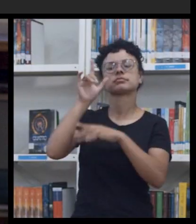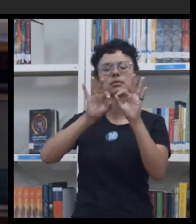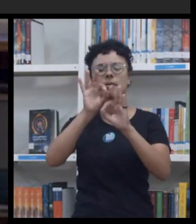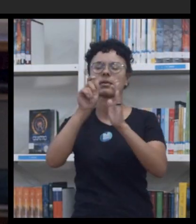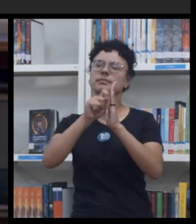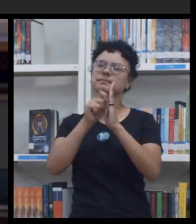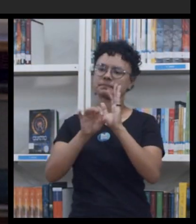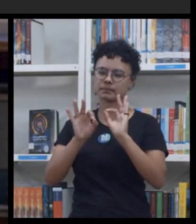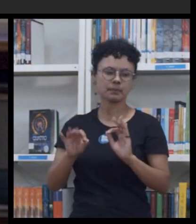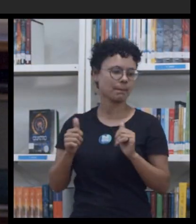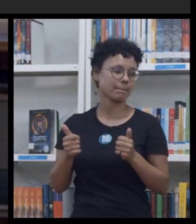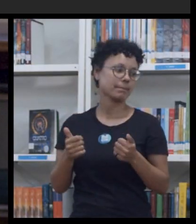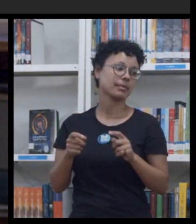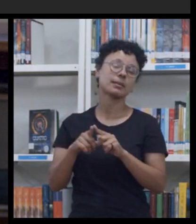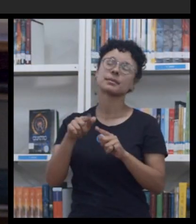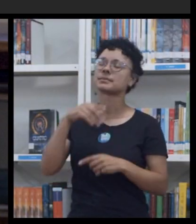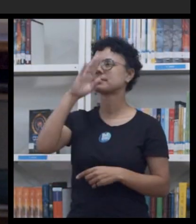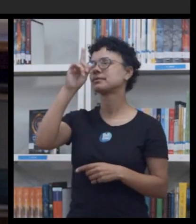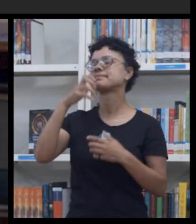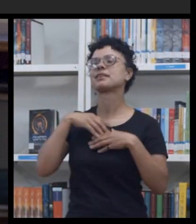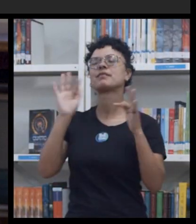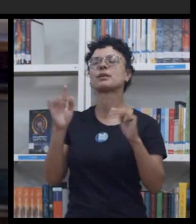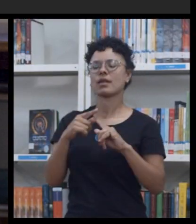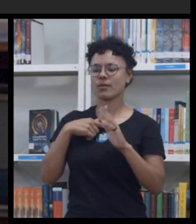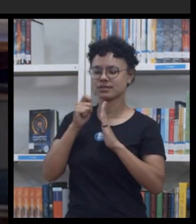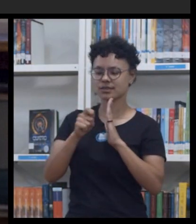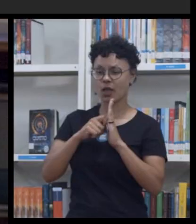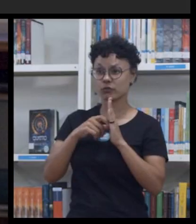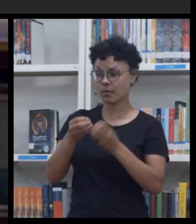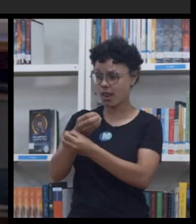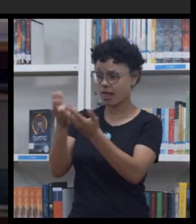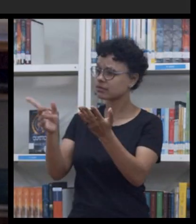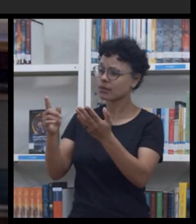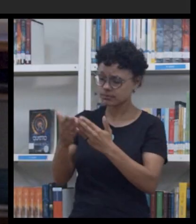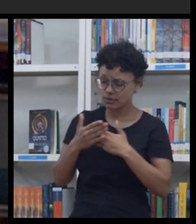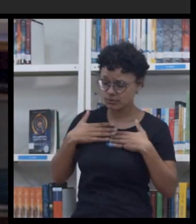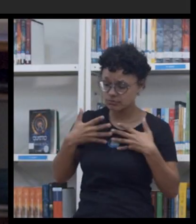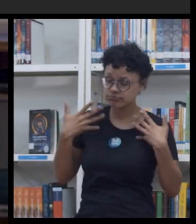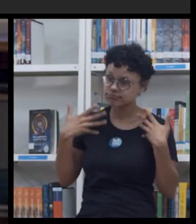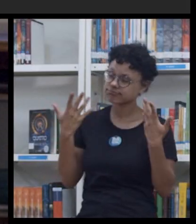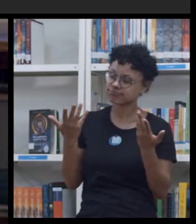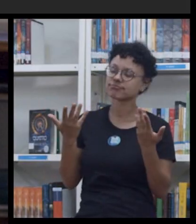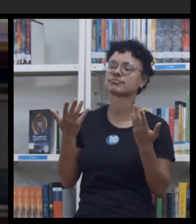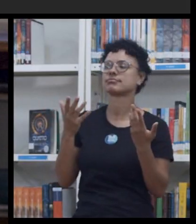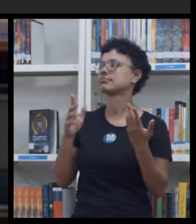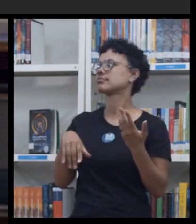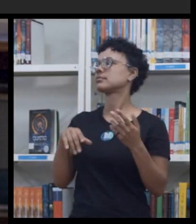forma. E para ser feliz, né, gente? Porque a gente não escreve só para o outro, a gente escreve para ser feliz. É